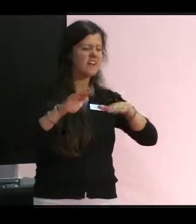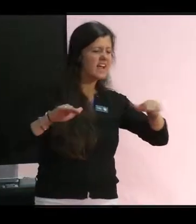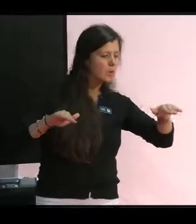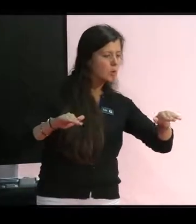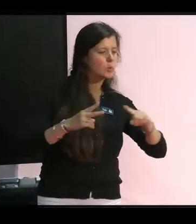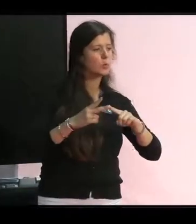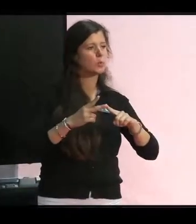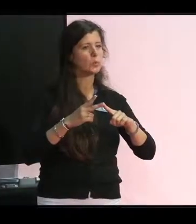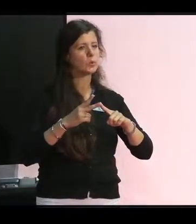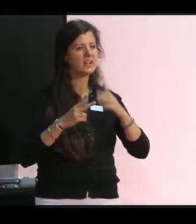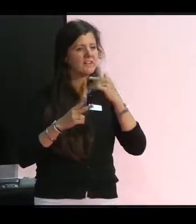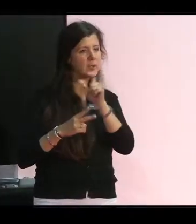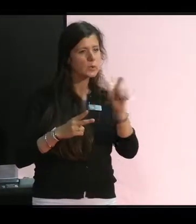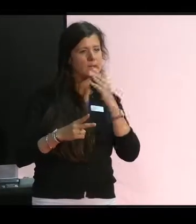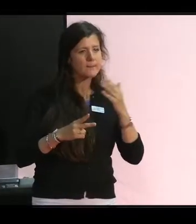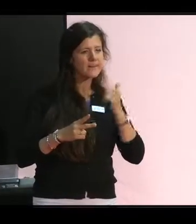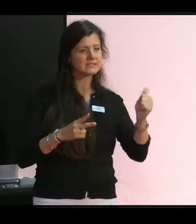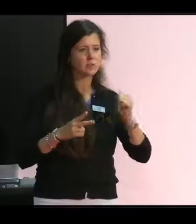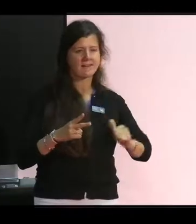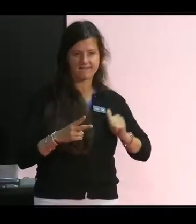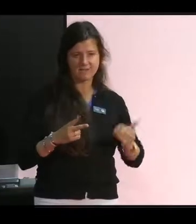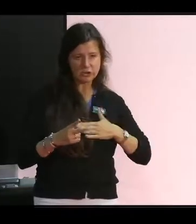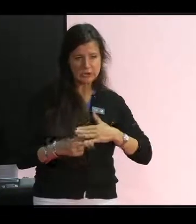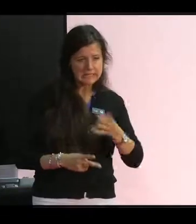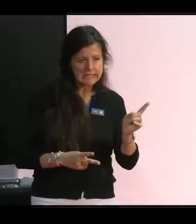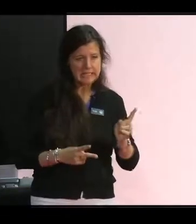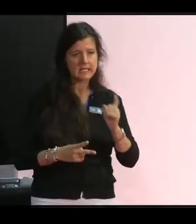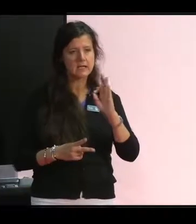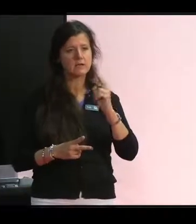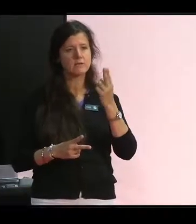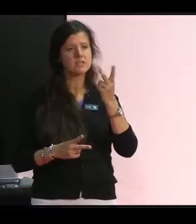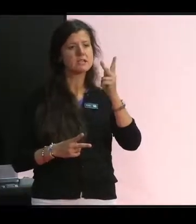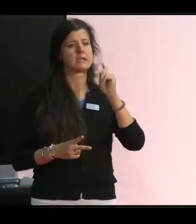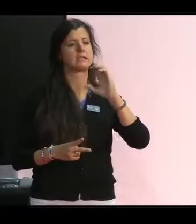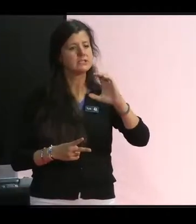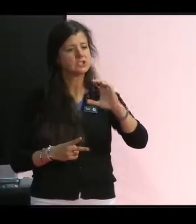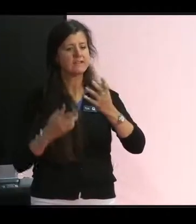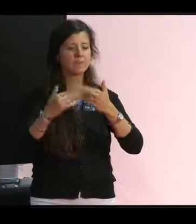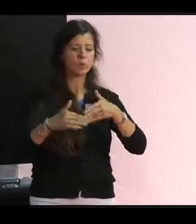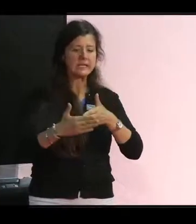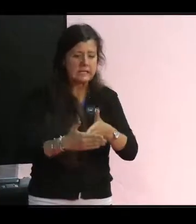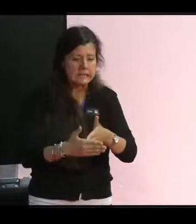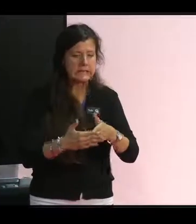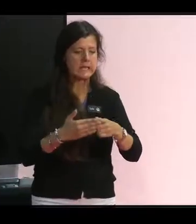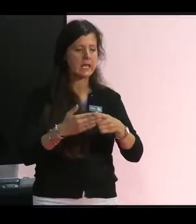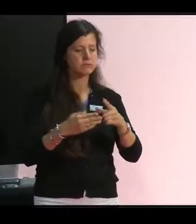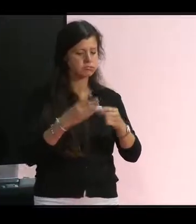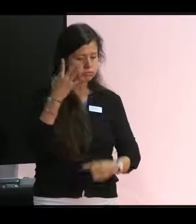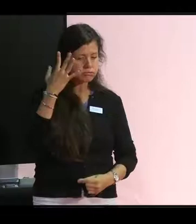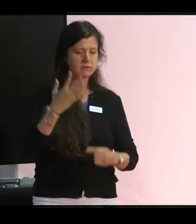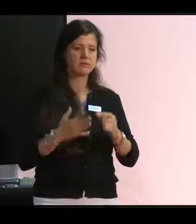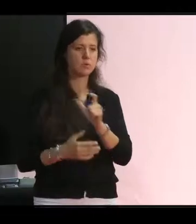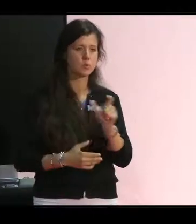Ska man använda funktionsnedsättning, funktionsvariation, funkis, funktionshinder? Det finns många varianter. Det finns